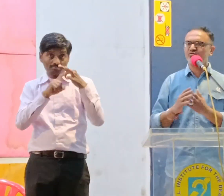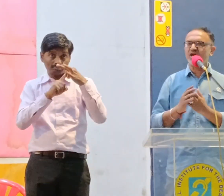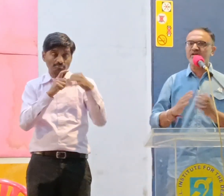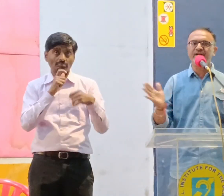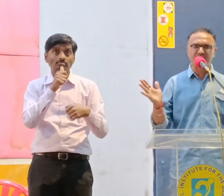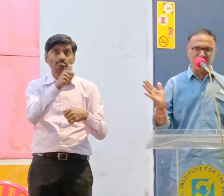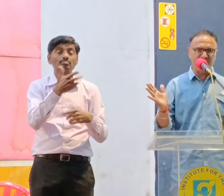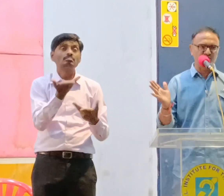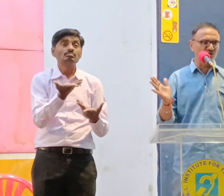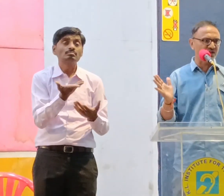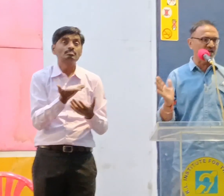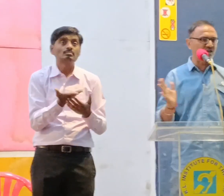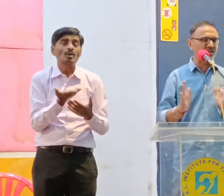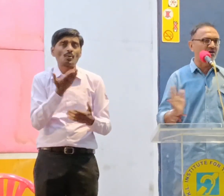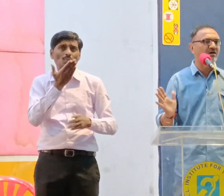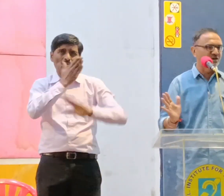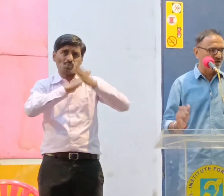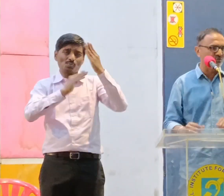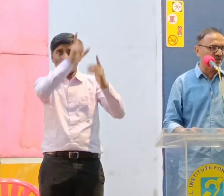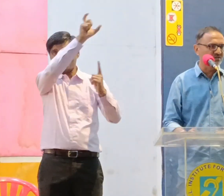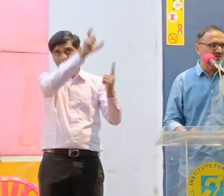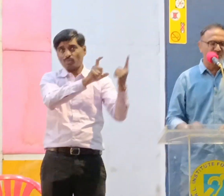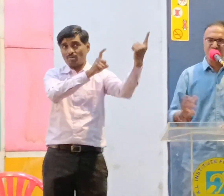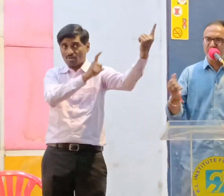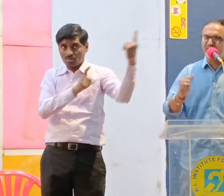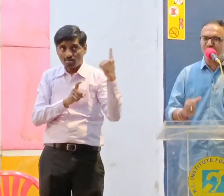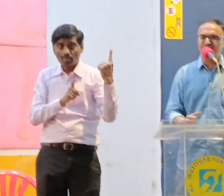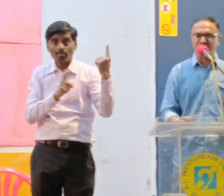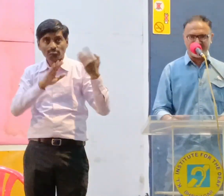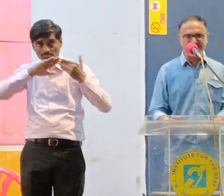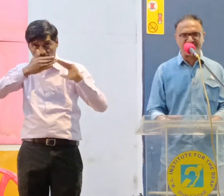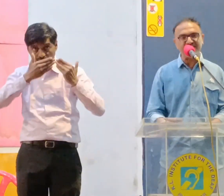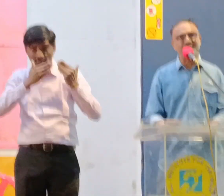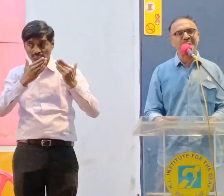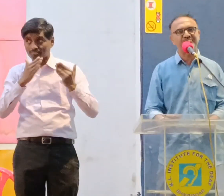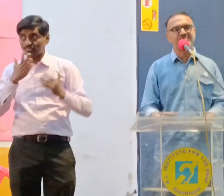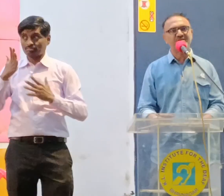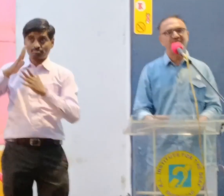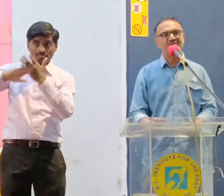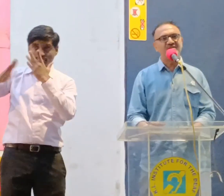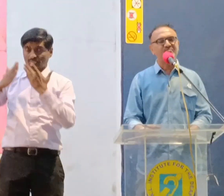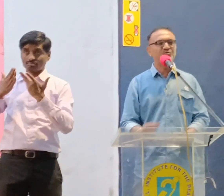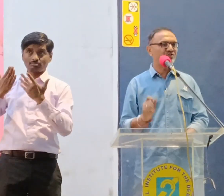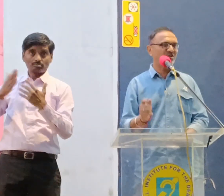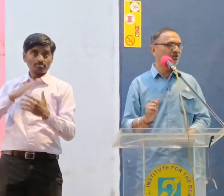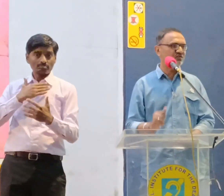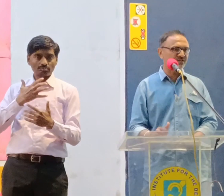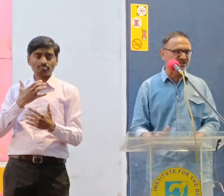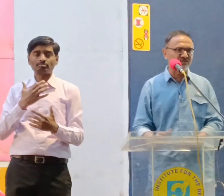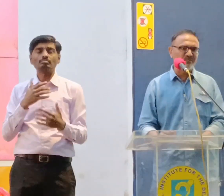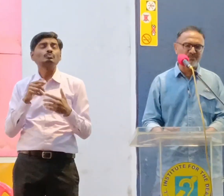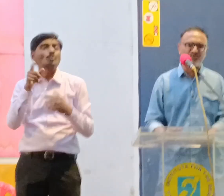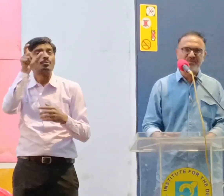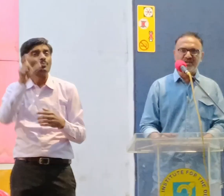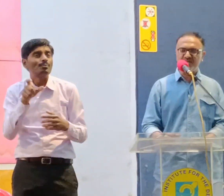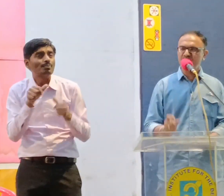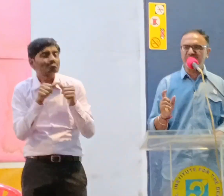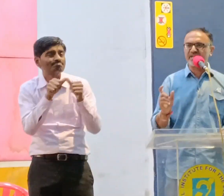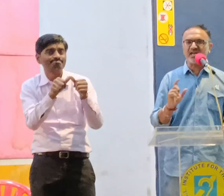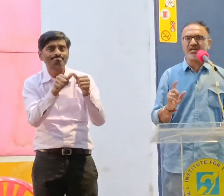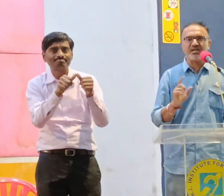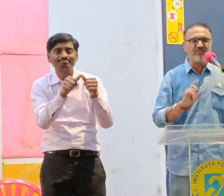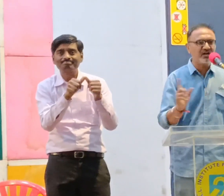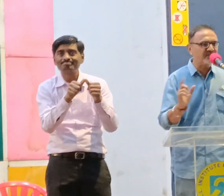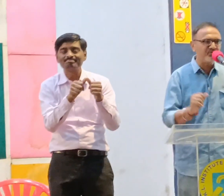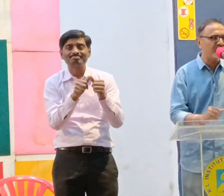જે જુદા જુદા અનેક જુડો કરાટેના દાવ આવડતા હોય તો તમને એનો ડર લાગે કે નહીં. બ્રુસલીએ બહુ સરસ જવાબ આપ્યો કે